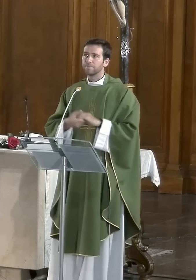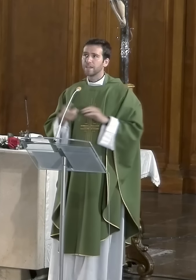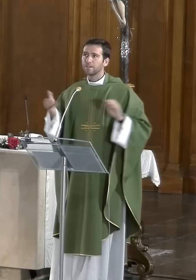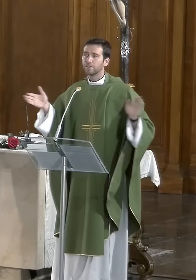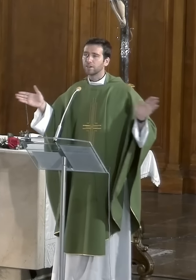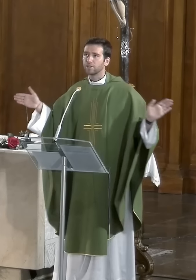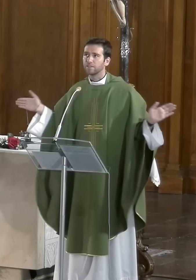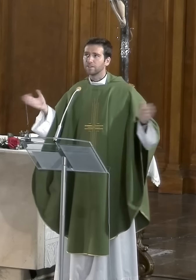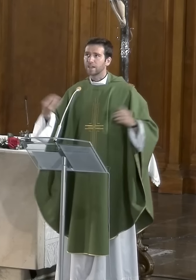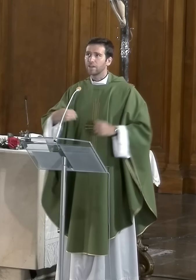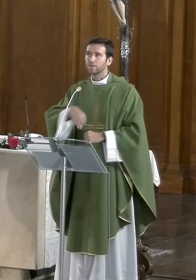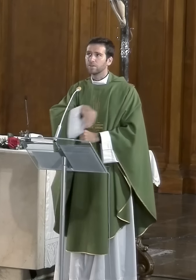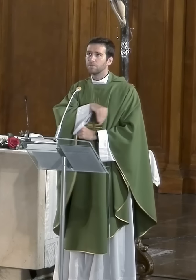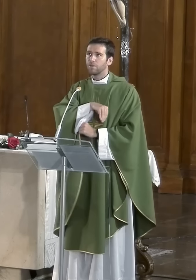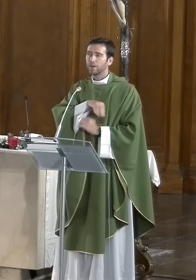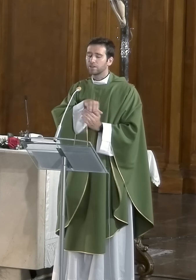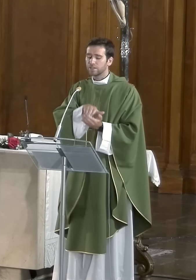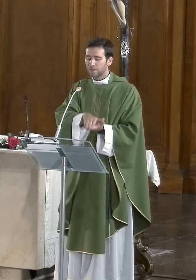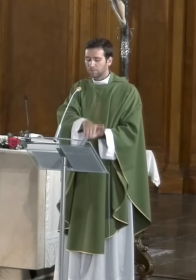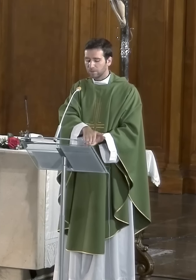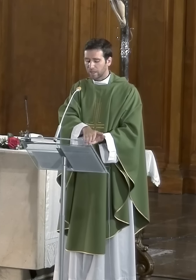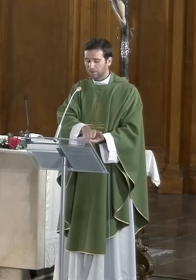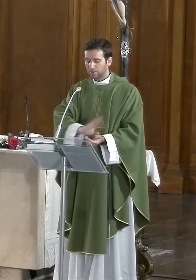fue crucificado, muerto y sepultado,